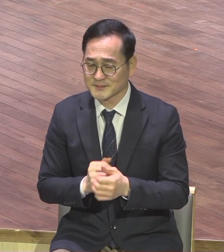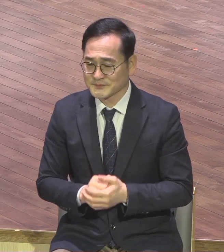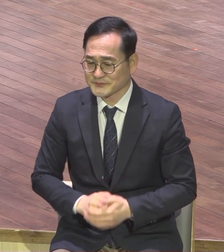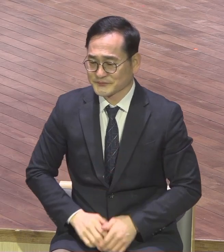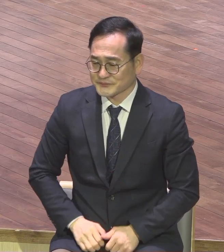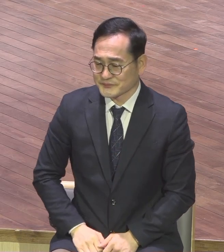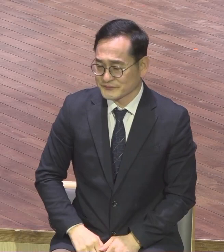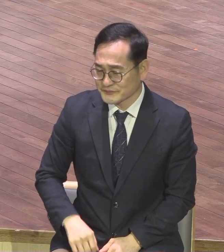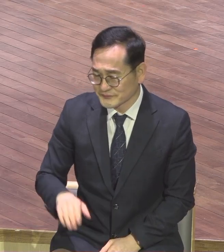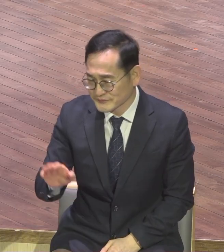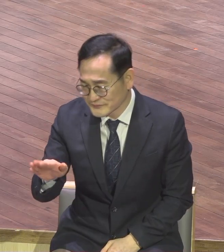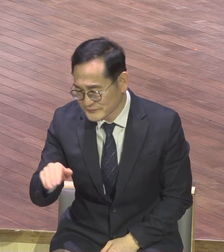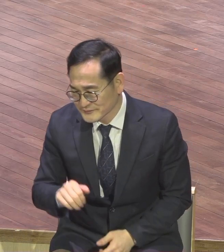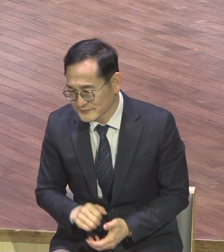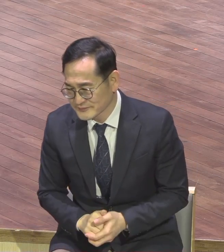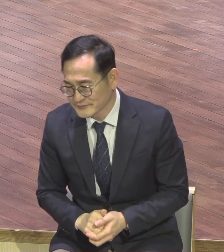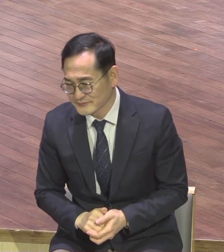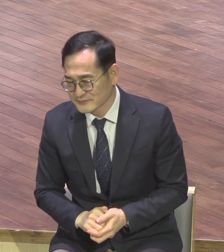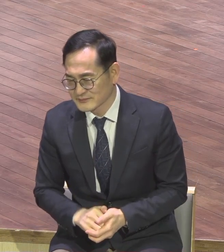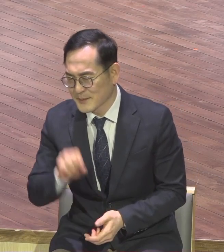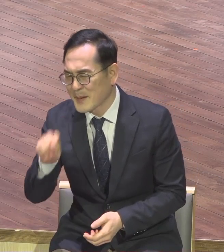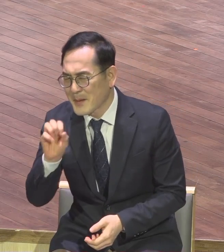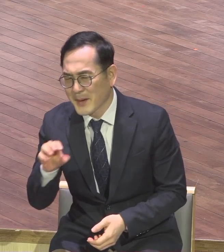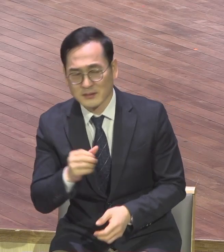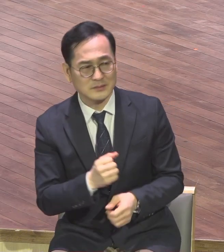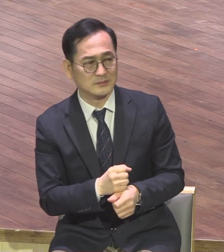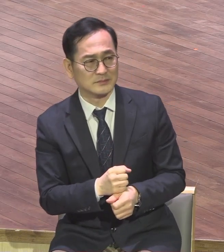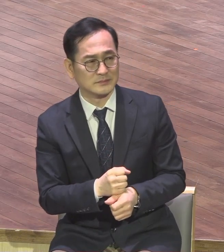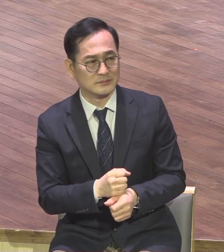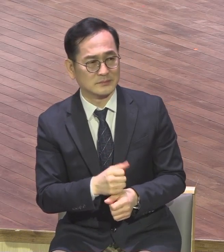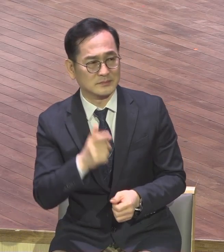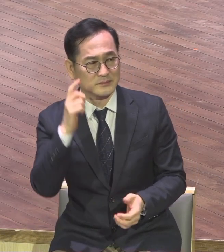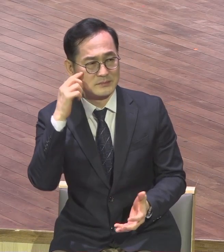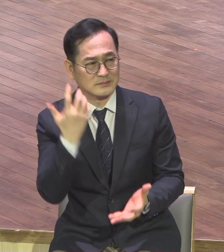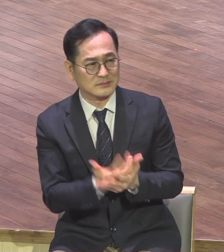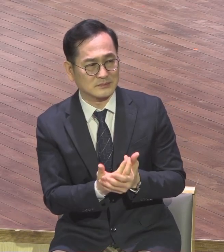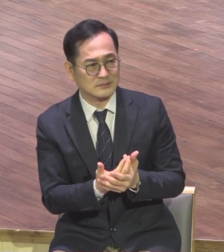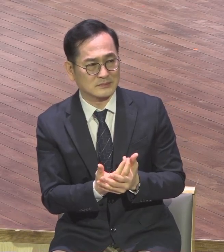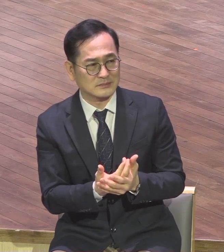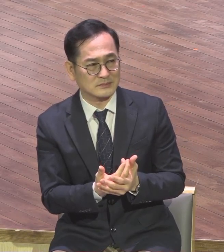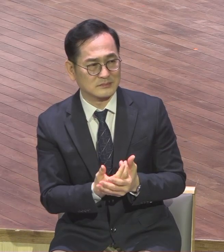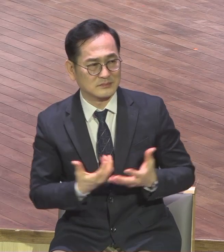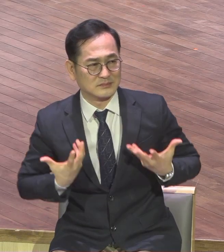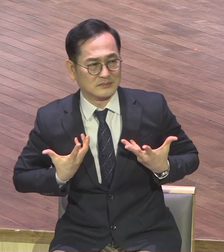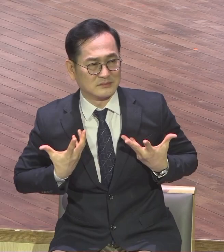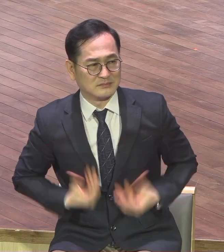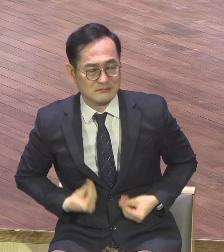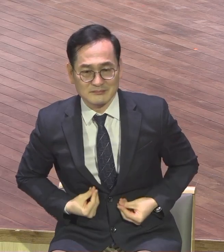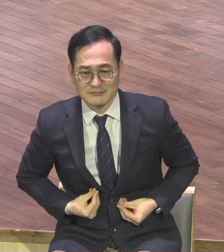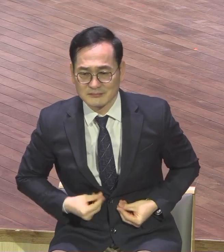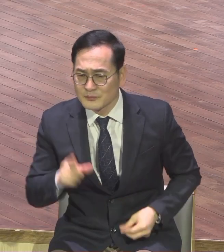말씀 한마디에 노사연 씨의 소녀 감성이 다 깨져버렸어. 뭐라고 말씀하셨느냐.